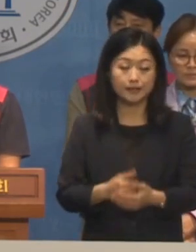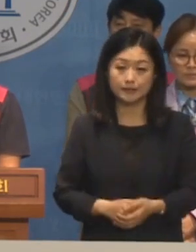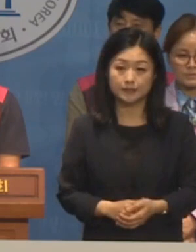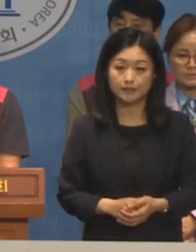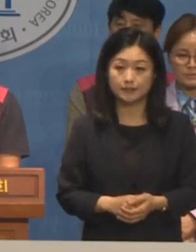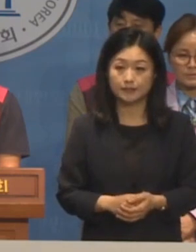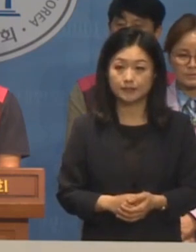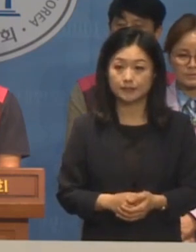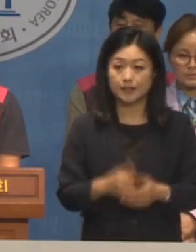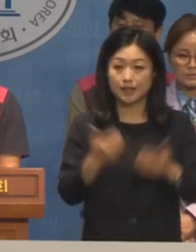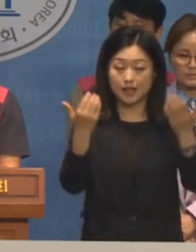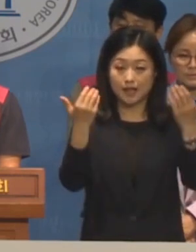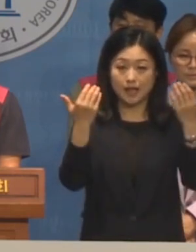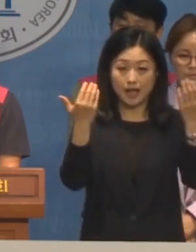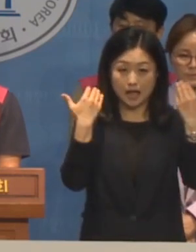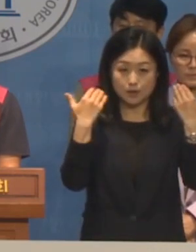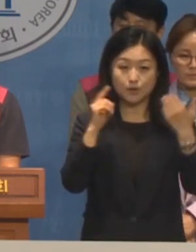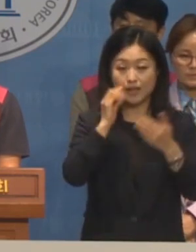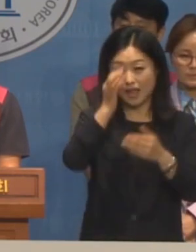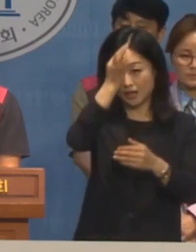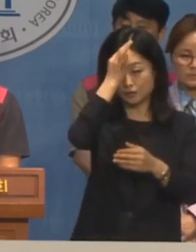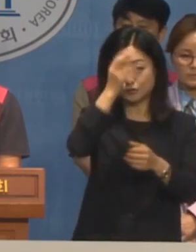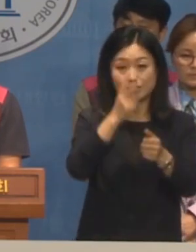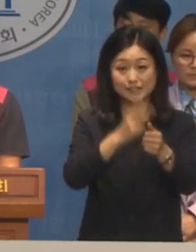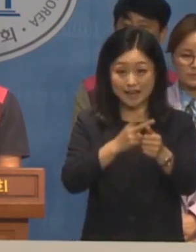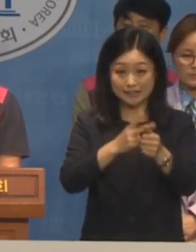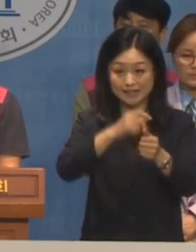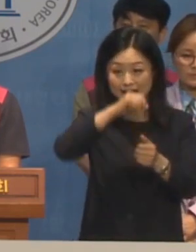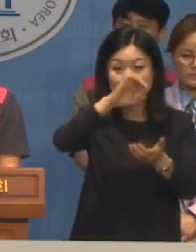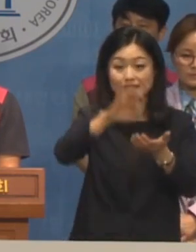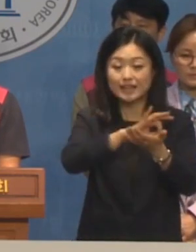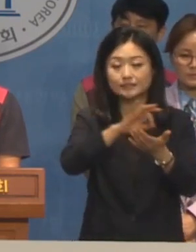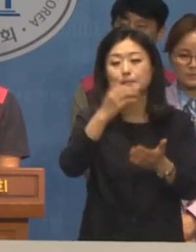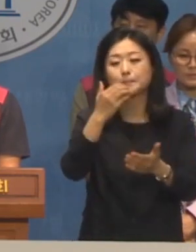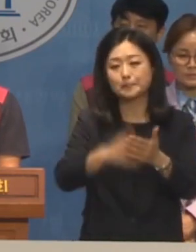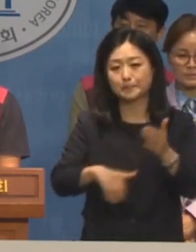초단시간 학교 예술강사의 강사료가 전액 삭감되었습니다.